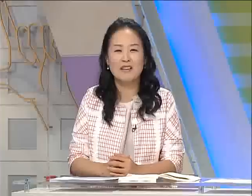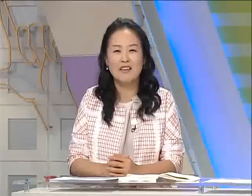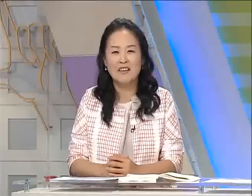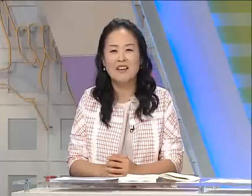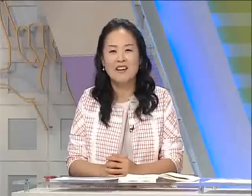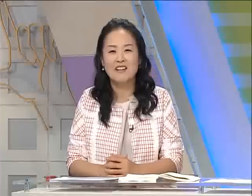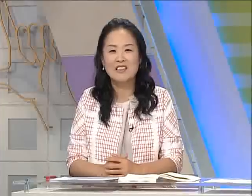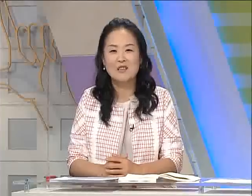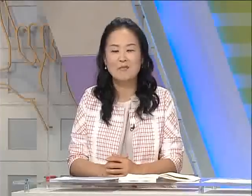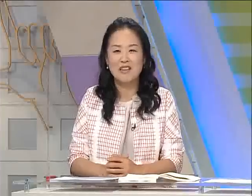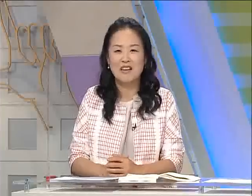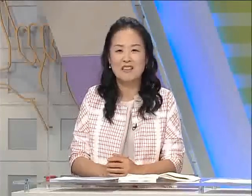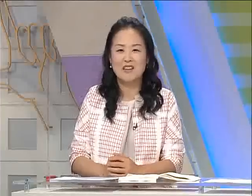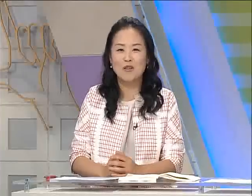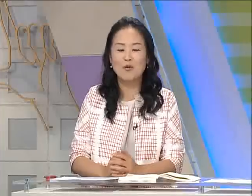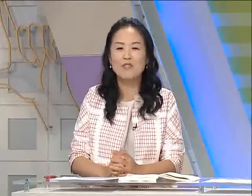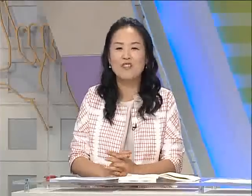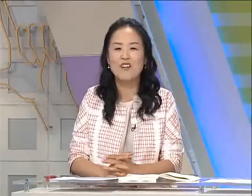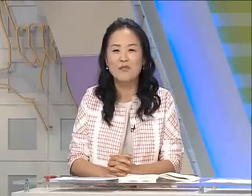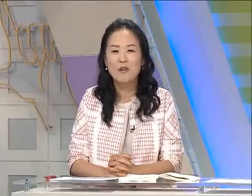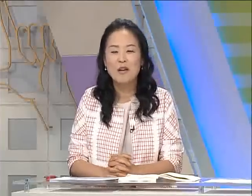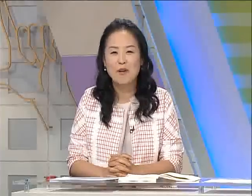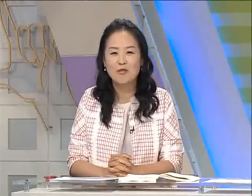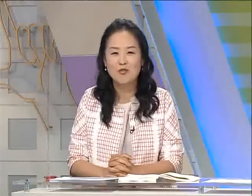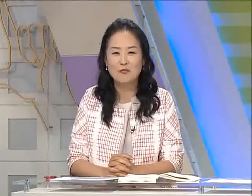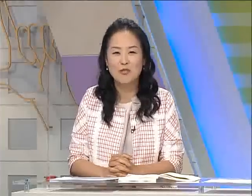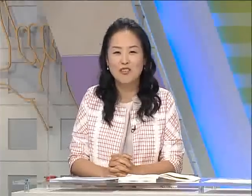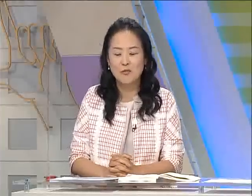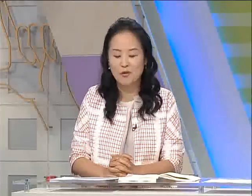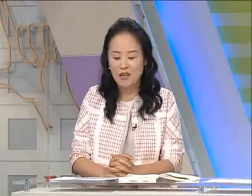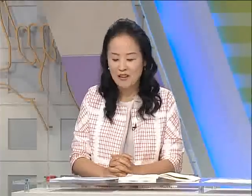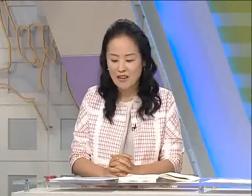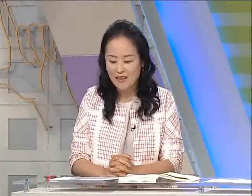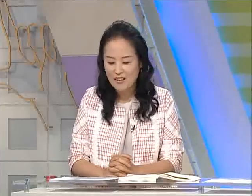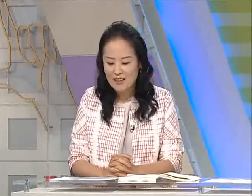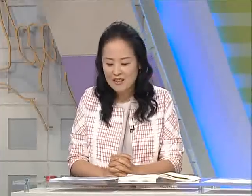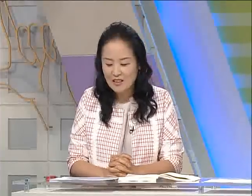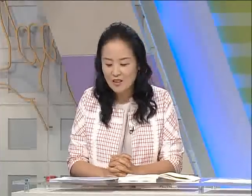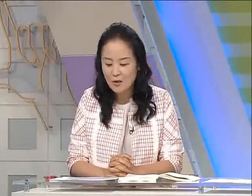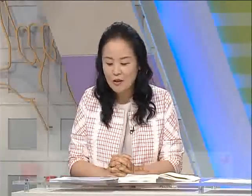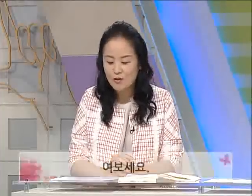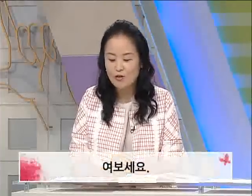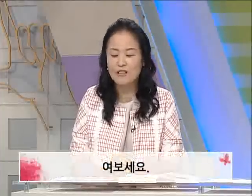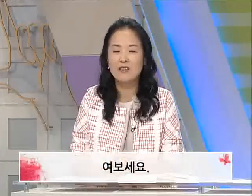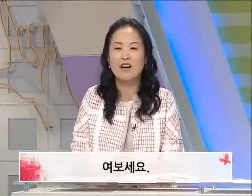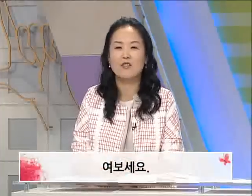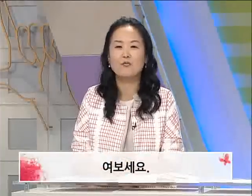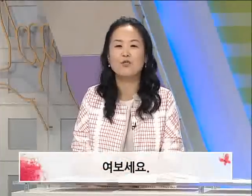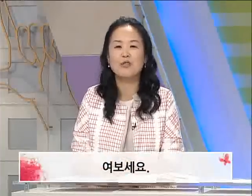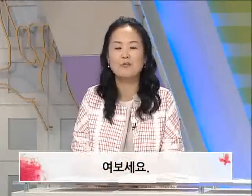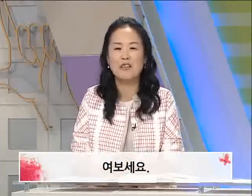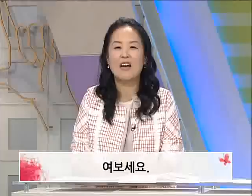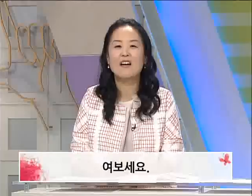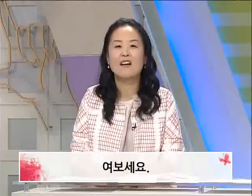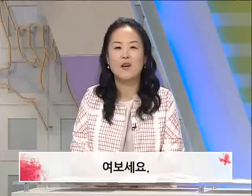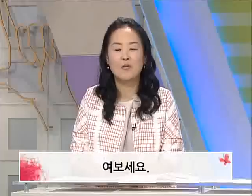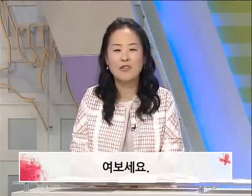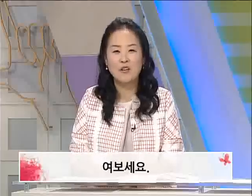발달이 있습니다. 자, 오늘 처음 배울 수화 무엇인지 보도록 할까요? 자, 처음 배울 수화는 아, 너무 쉽습니다. 여보세요.